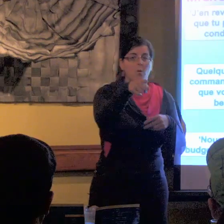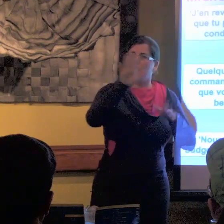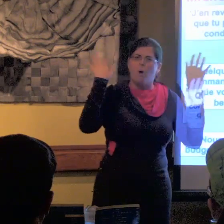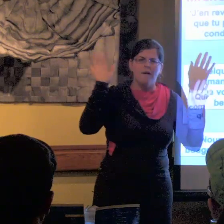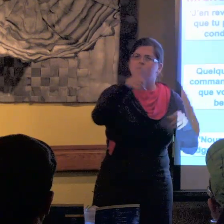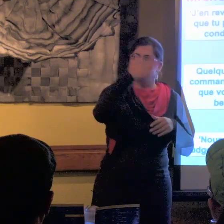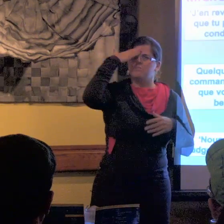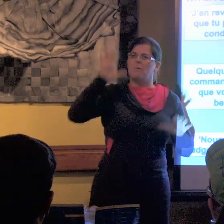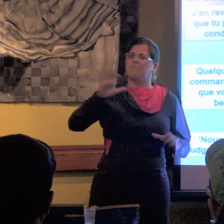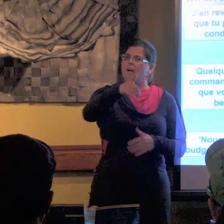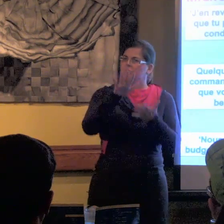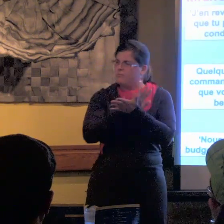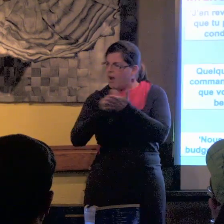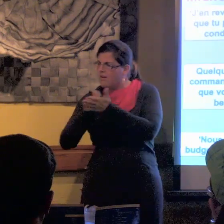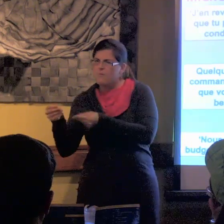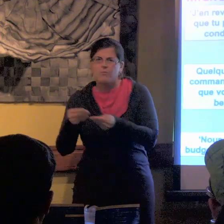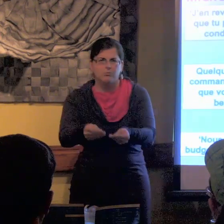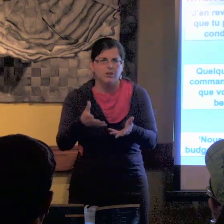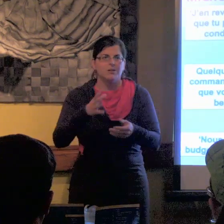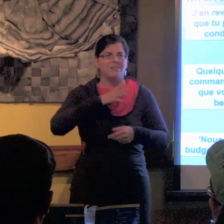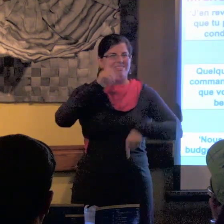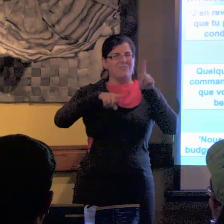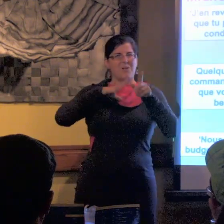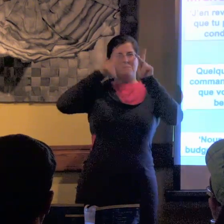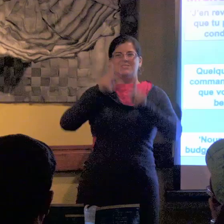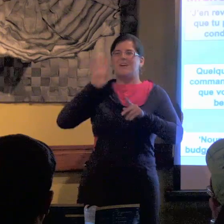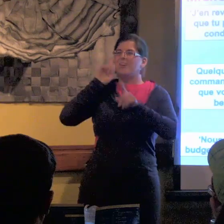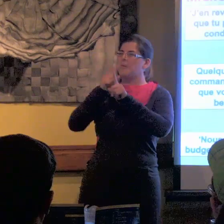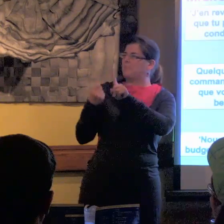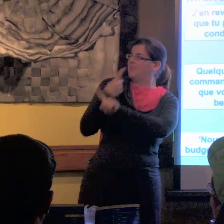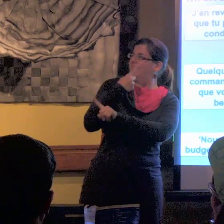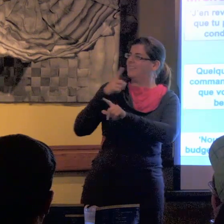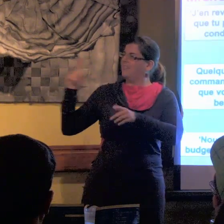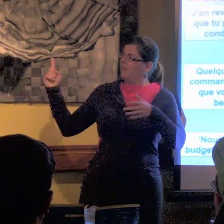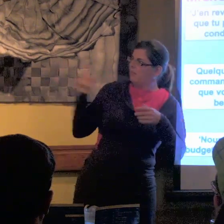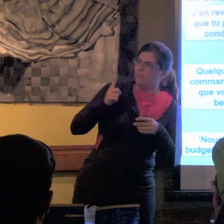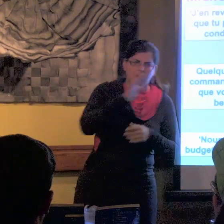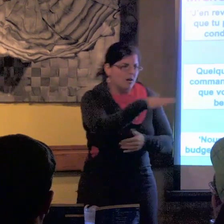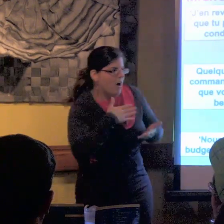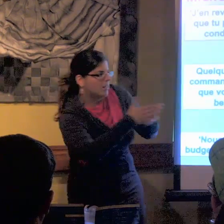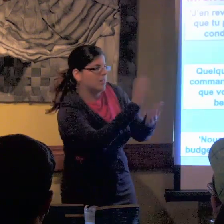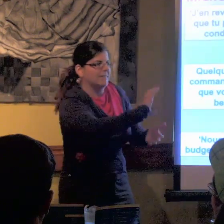pas tous la plupart des employés ne connaissent pas les signes, mais les employés auront plusieurs stratégies pour pouvoir communiquer avec